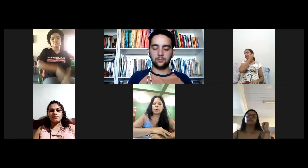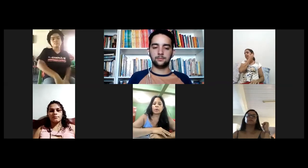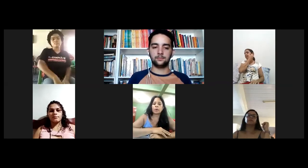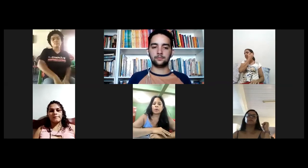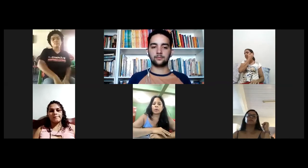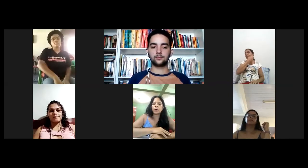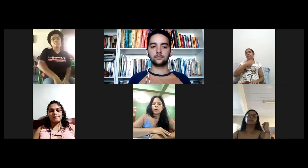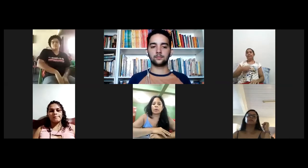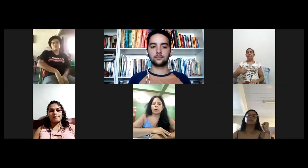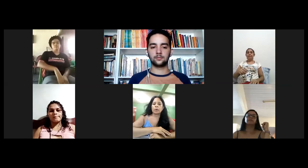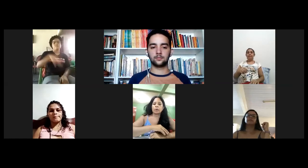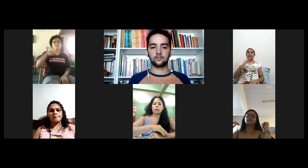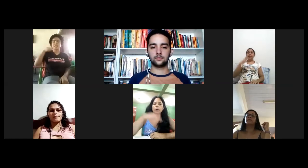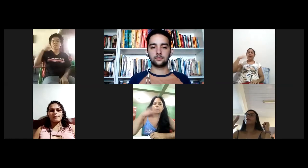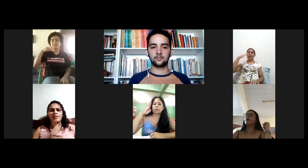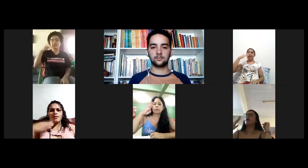pimentão,